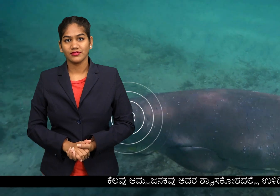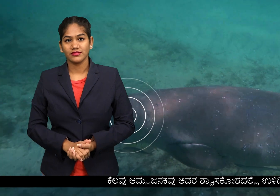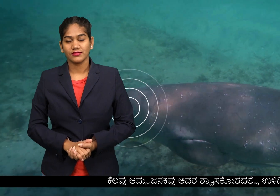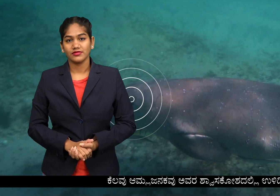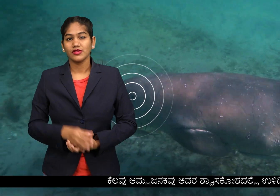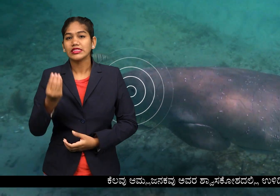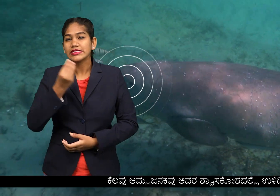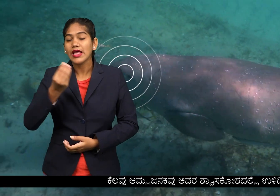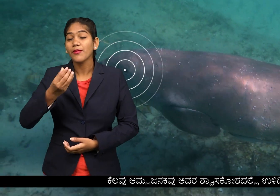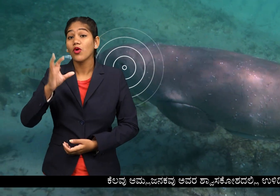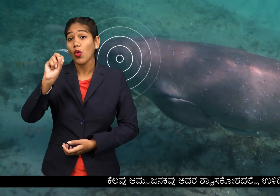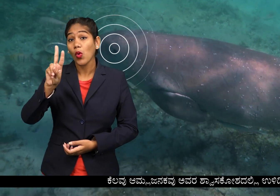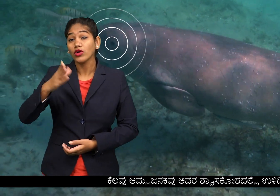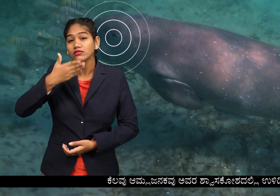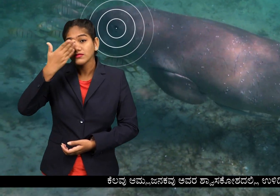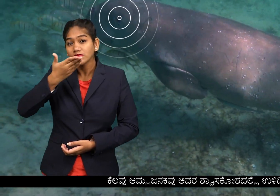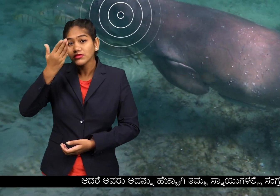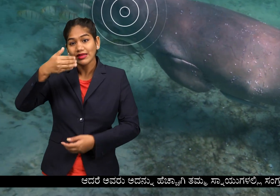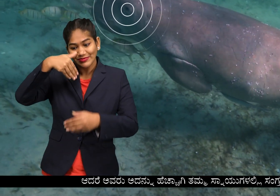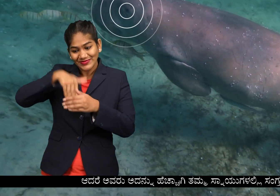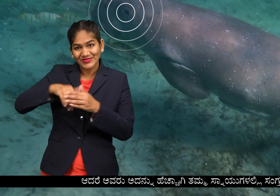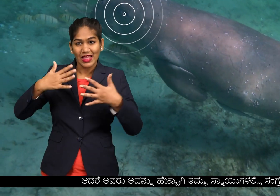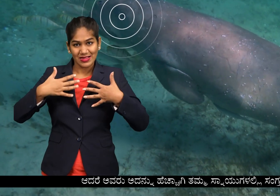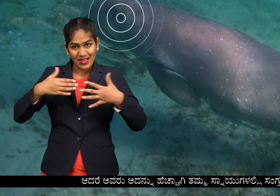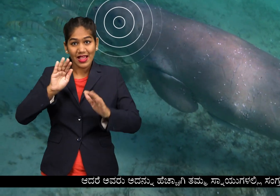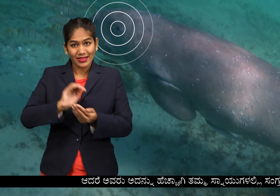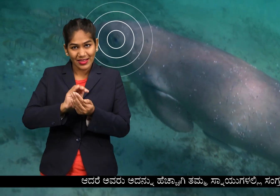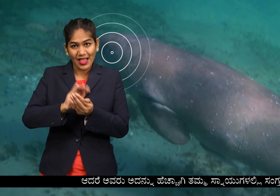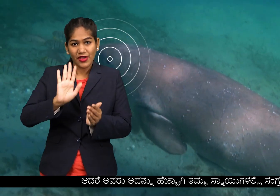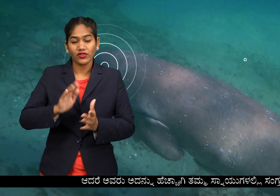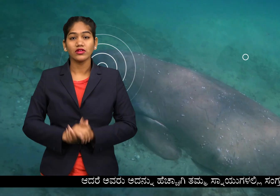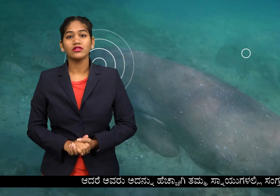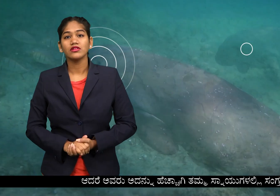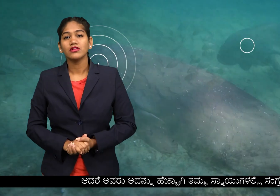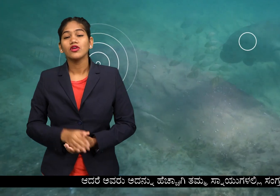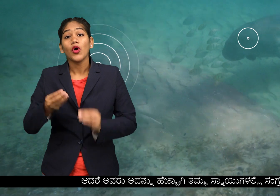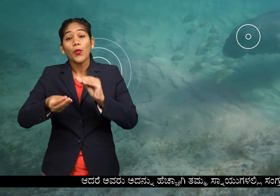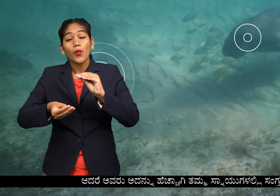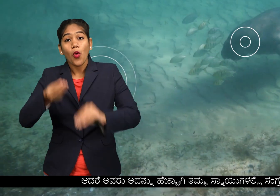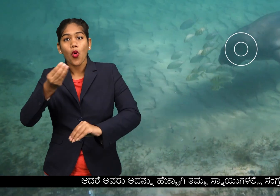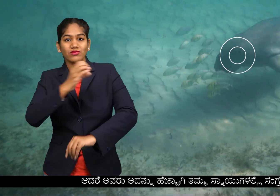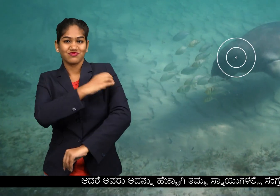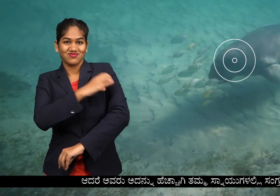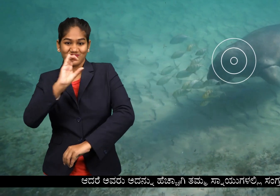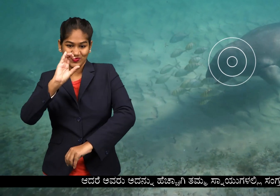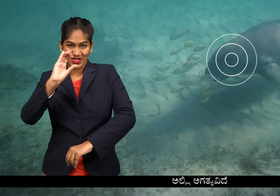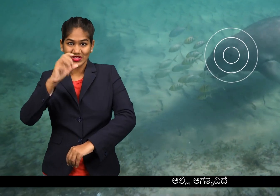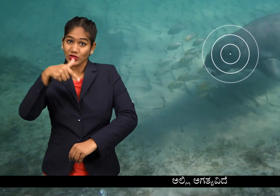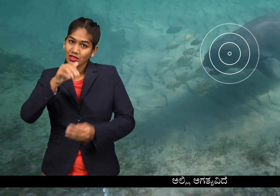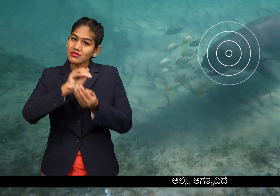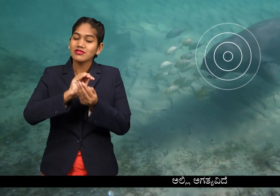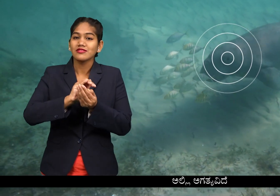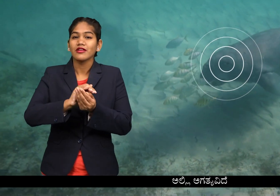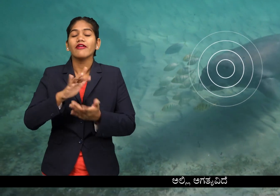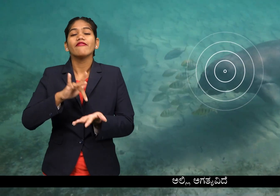ಕೆಲವು ಆಮ್ಲಜನಕ ಅವರ ಶ್ವಾಸಕೋಶದಲ್ಲಿ ಉಳಿದಿದೆ, ಆದರೆ ಅವರು ಅದನ್ನ ಹೆಚ್ಚಾಗಿ ತಮ್ಮ ಸ್ನಾಯುಗಳಲ್ಲಿ ಸಂಗ್ರಹಿಸುತ್ತಾರೆ,